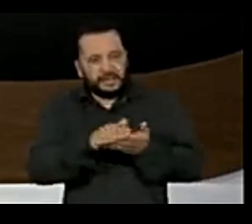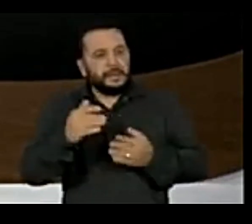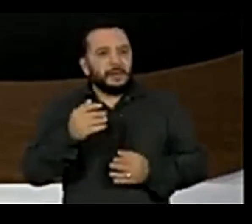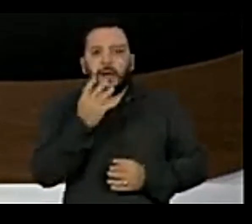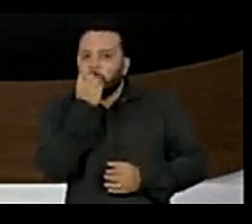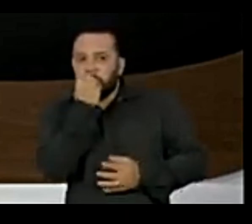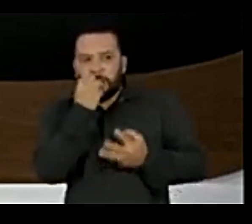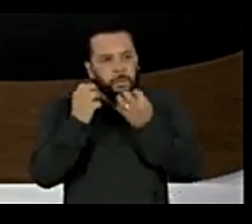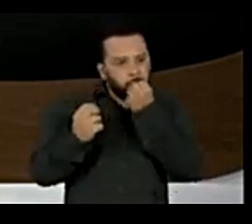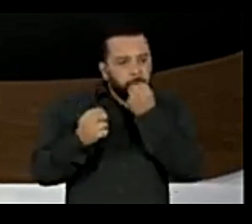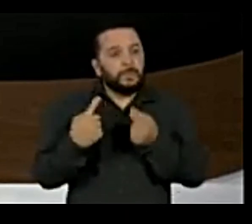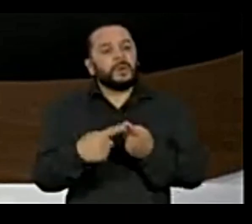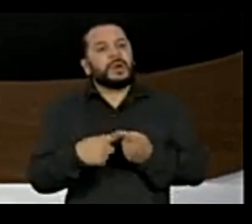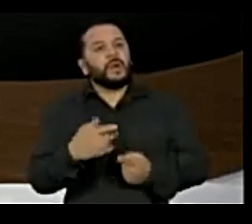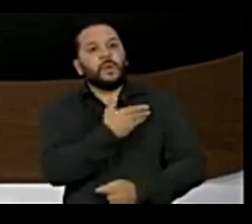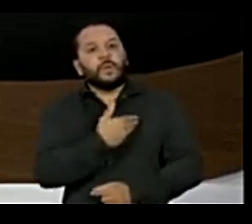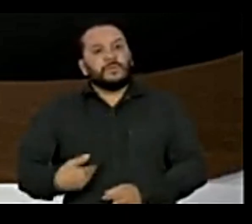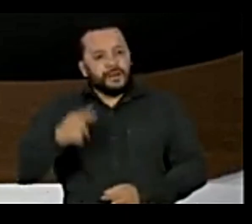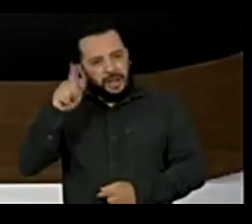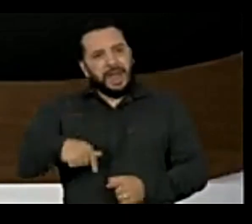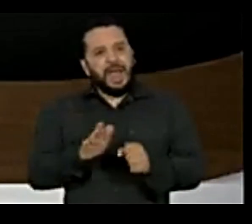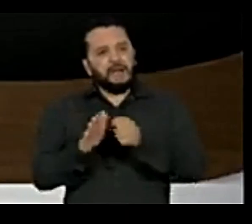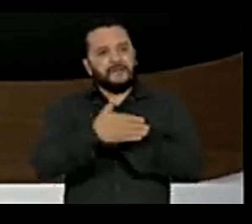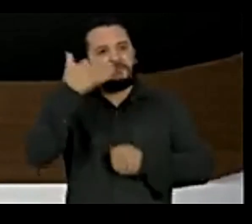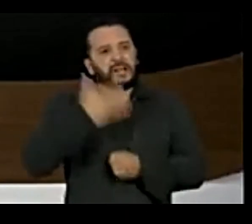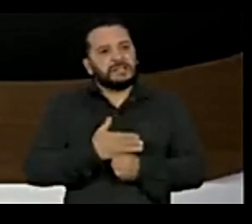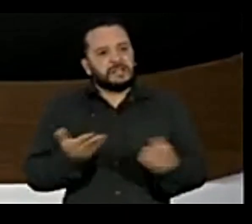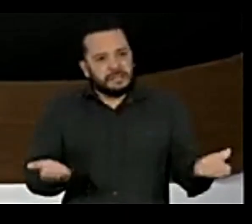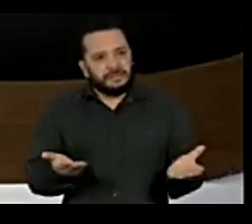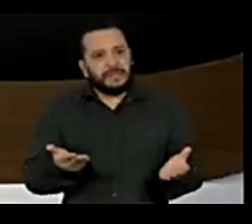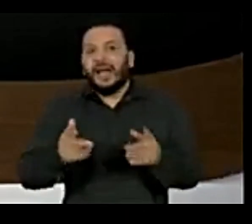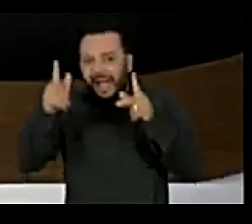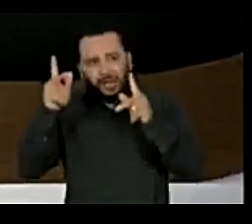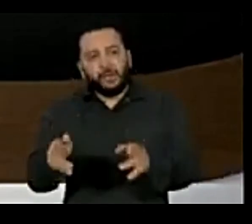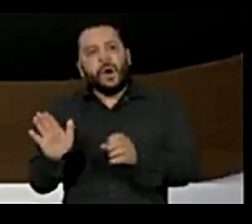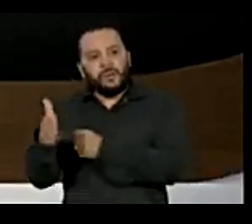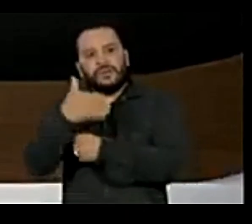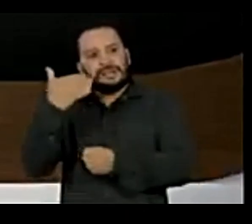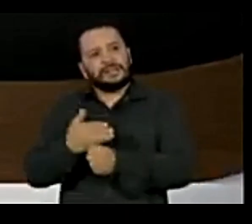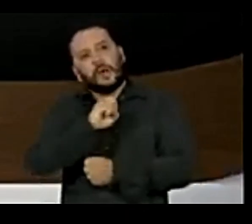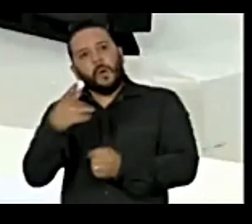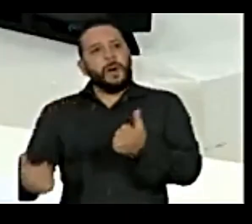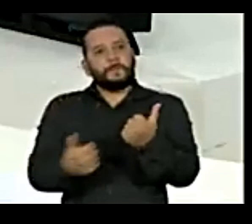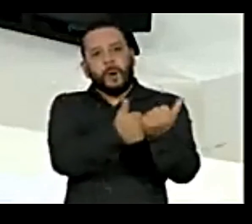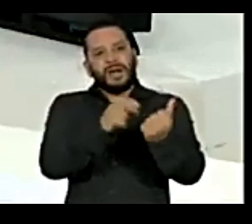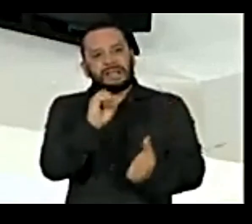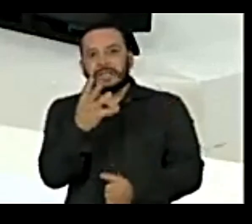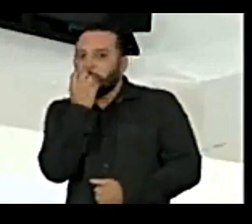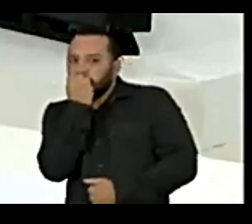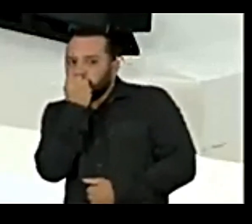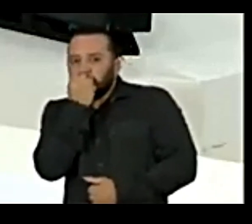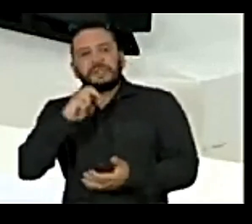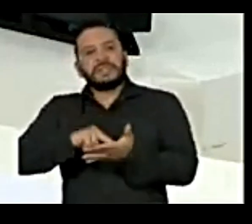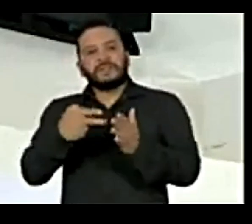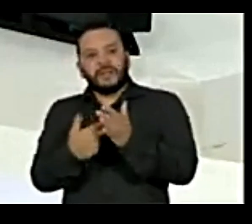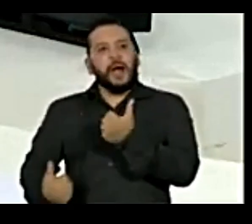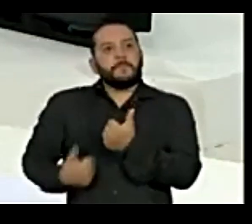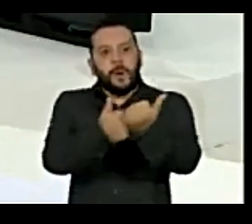de um governo que você classificou como fascista, também seria fascista ou cúmplice. Queria te perguntar se você não acha